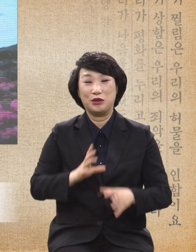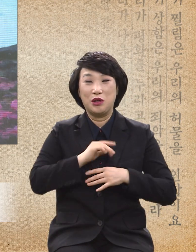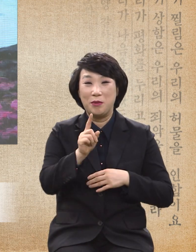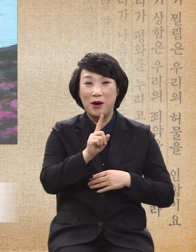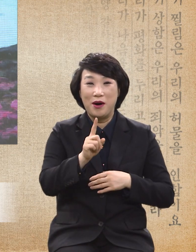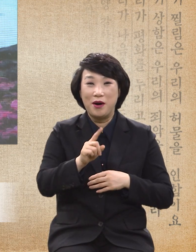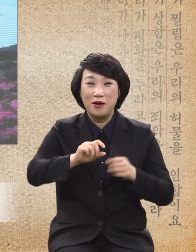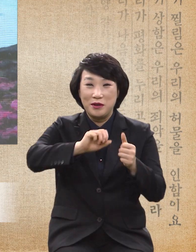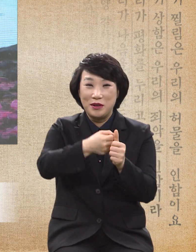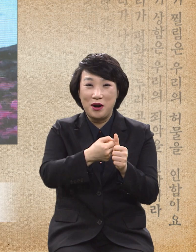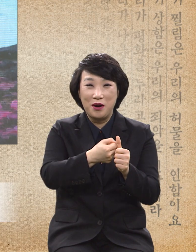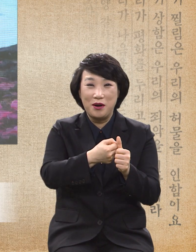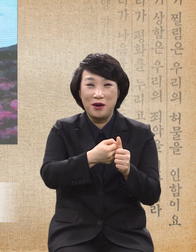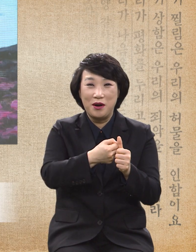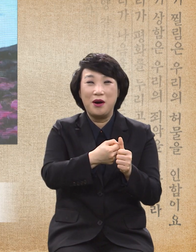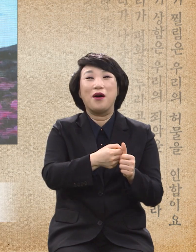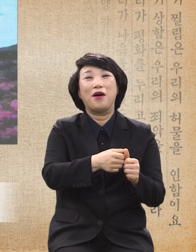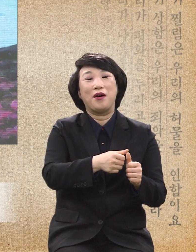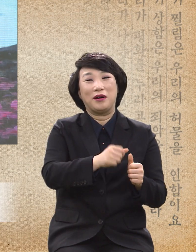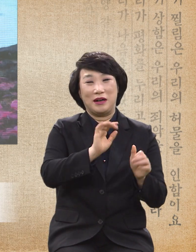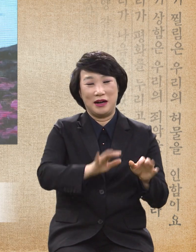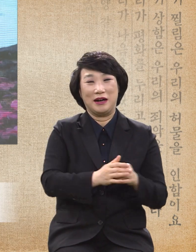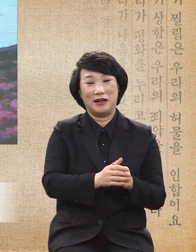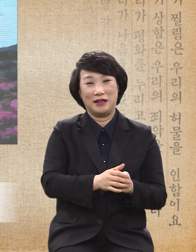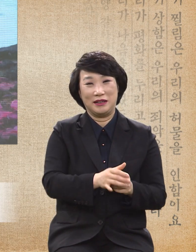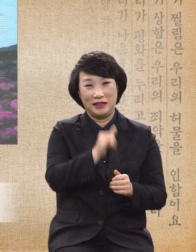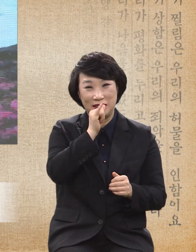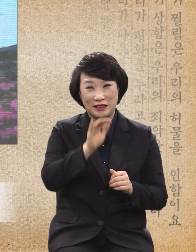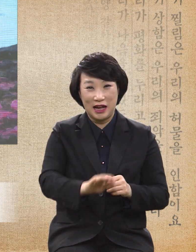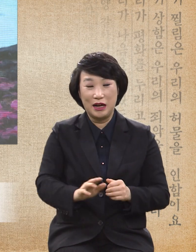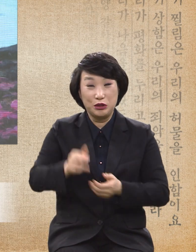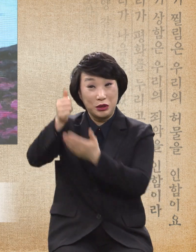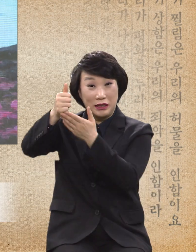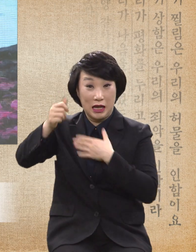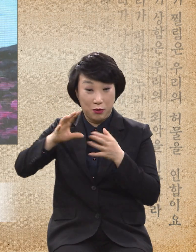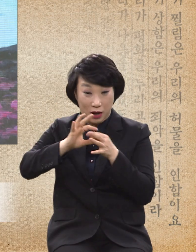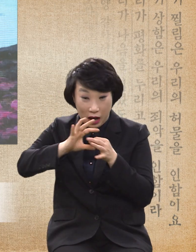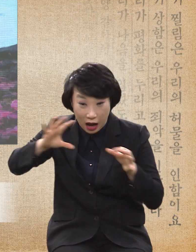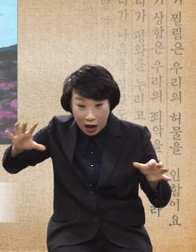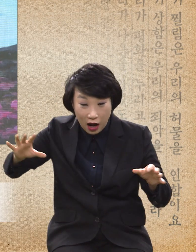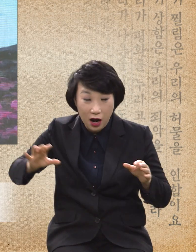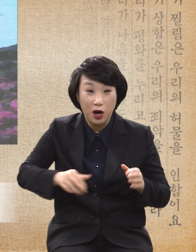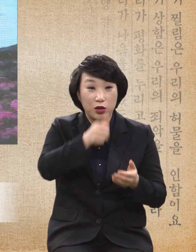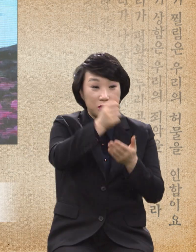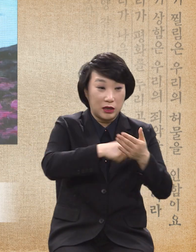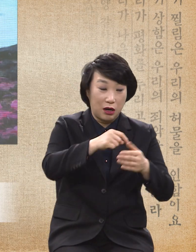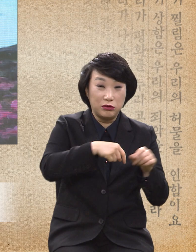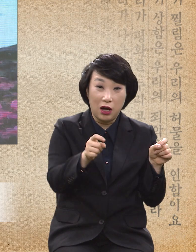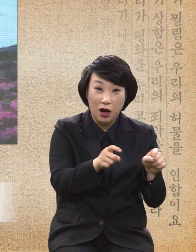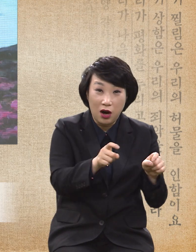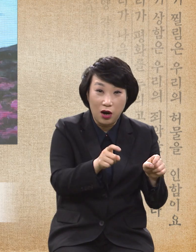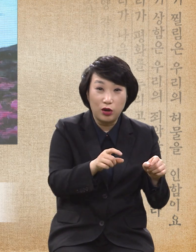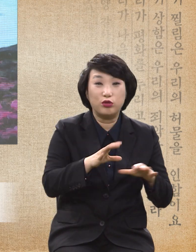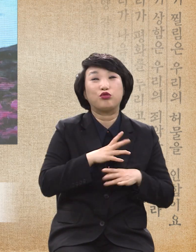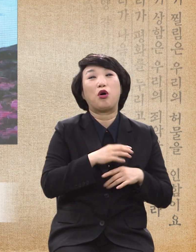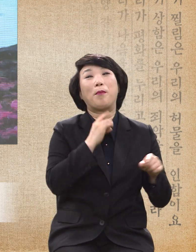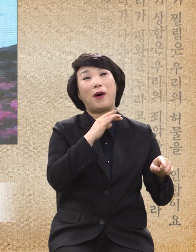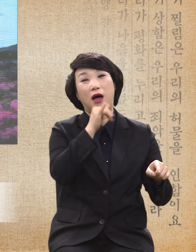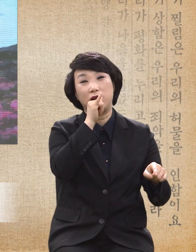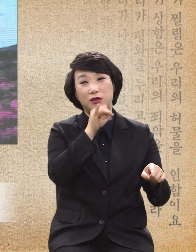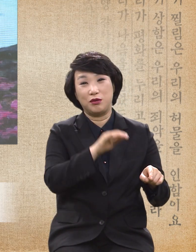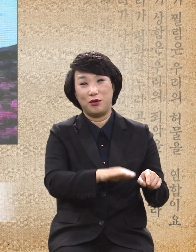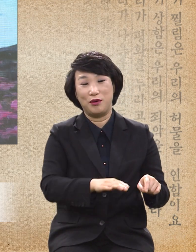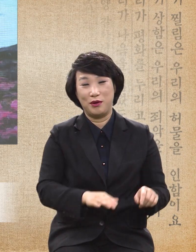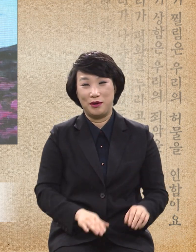두려움에는 형벌이 있음이니라. 주님과 나와 관계 깨져버리면 제 아래서 벌벌 떨고 두려움밖에 없다는